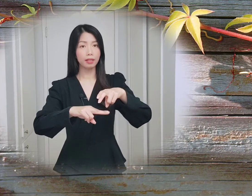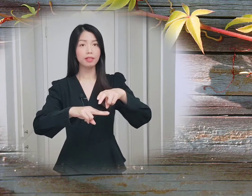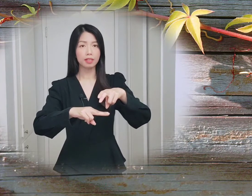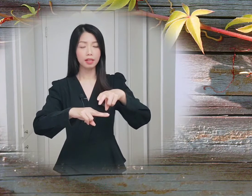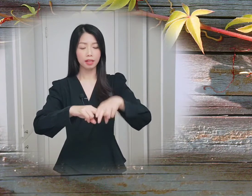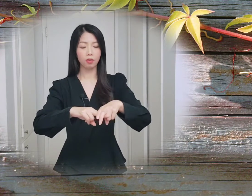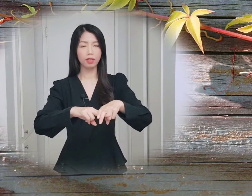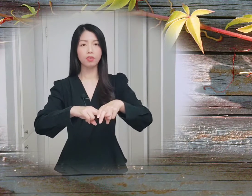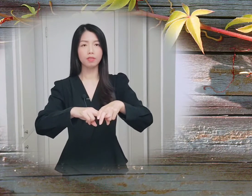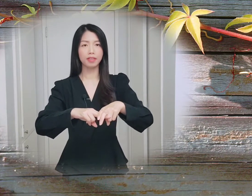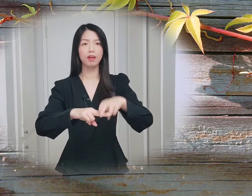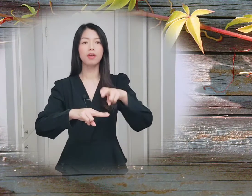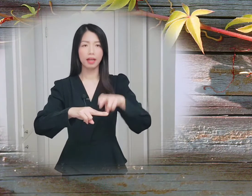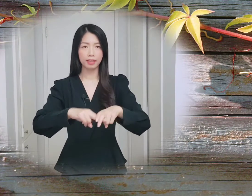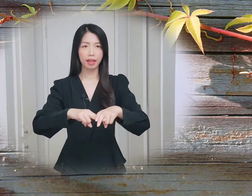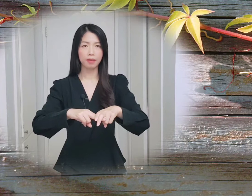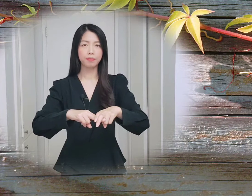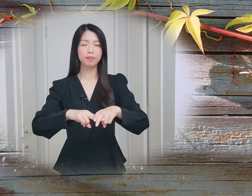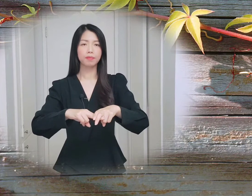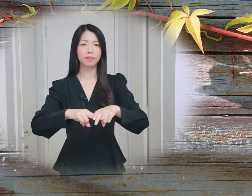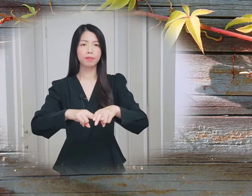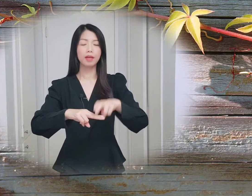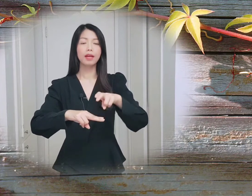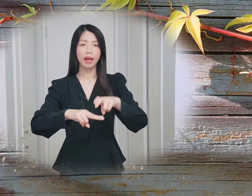걸터 앉듯이 이렇게 대주시면 돼요. 앉다.